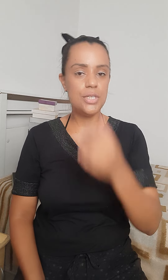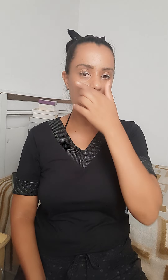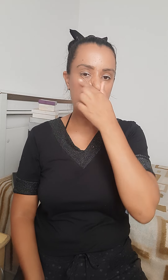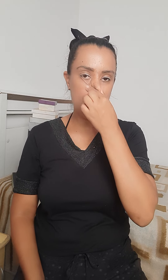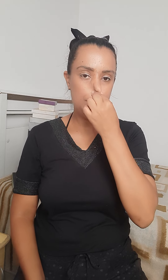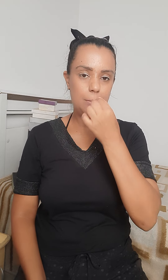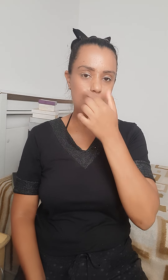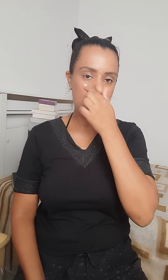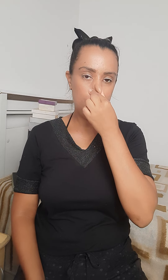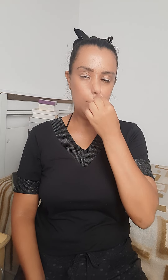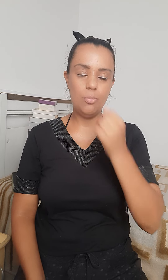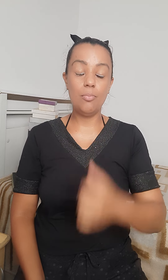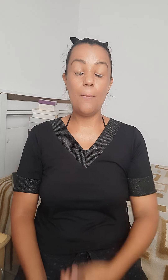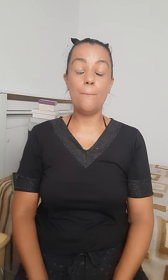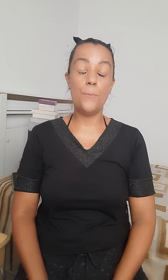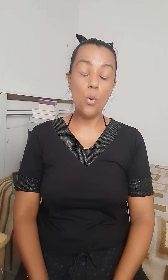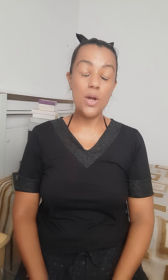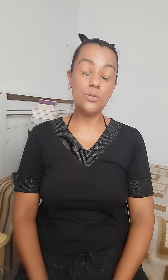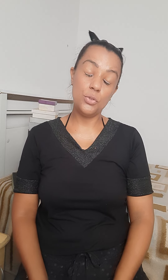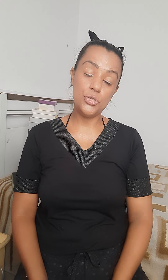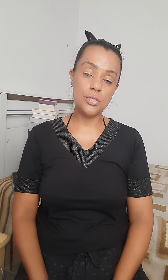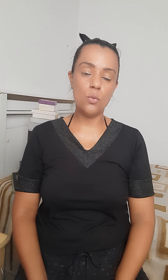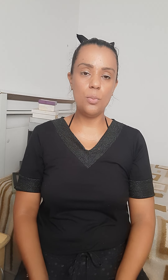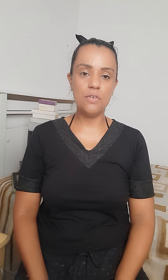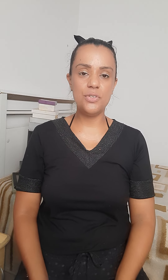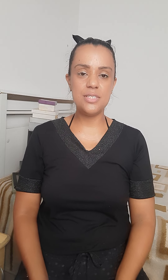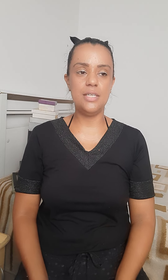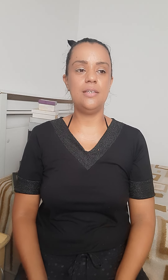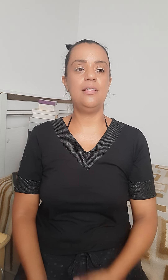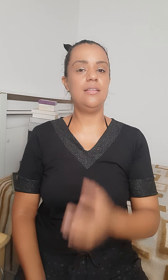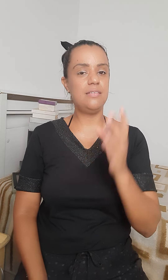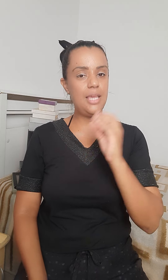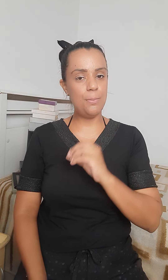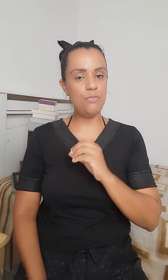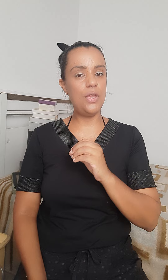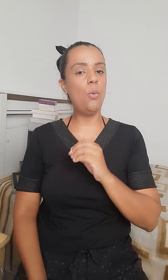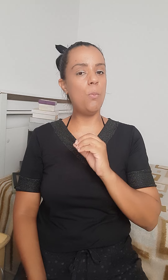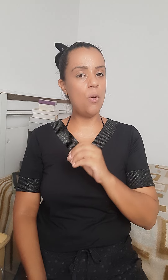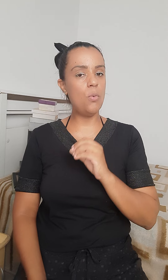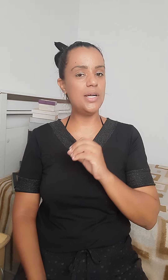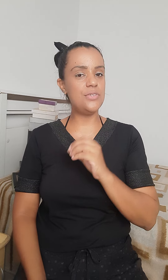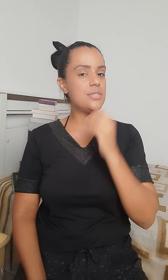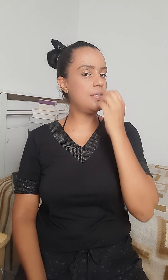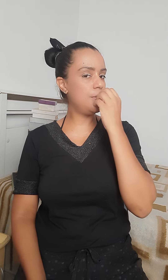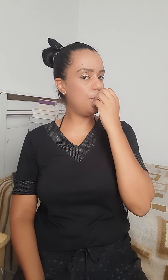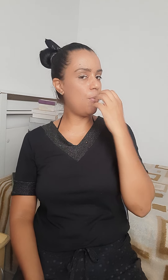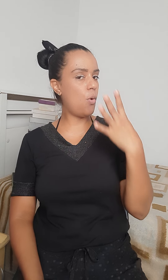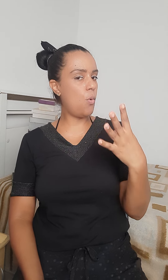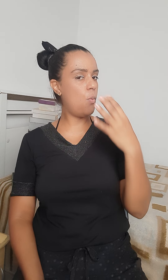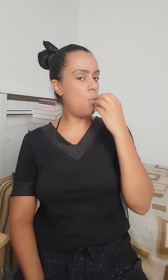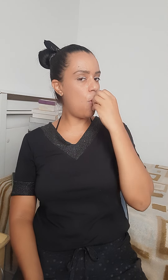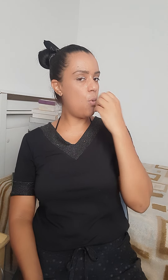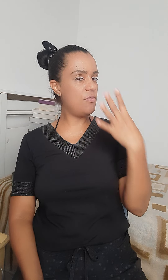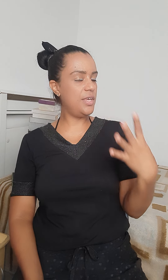né? Boa noite. Então, como que eu vou dizer? Sempre vem um bom antes, né? Bom, boa vem antes.